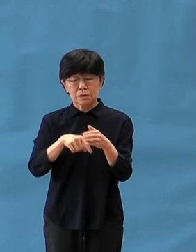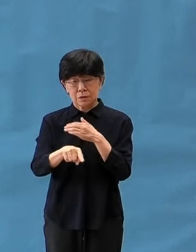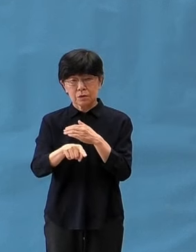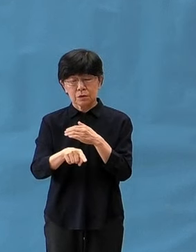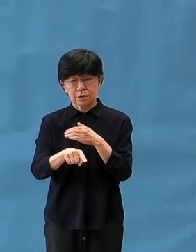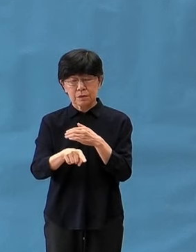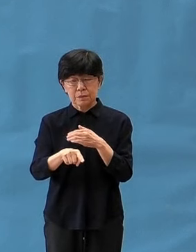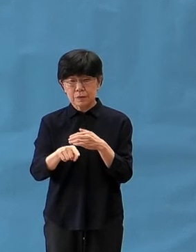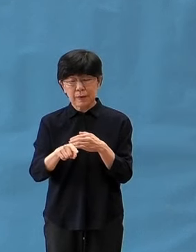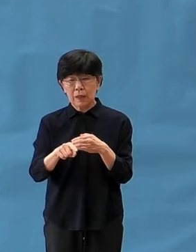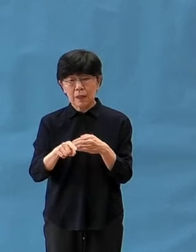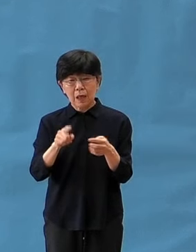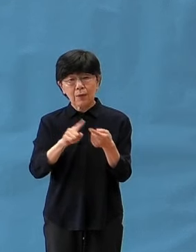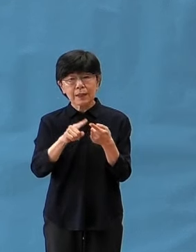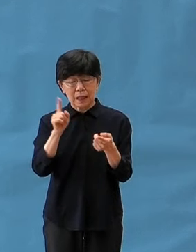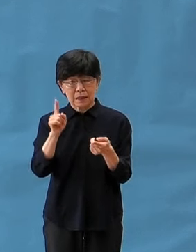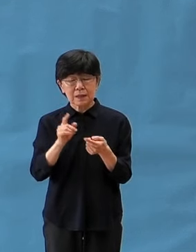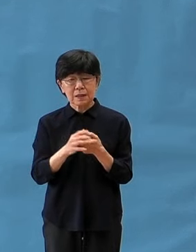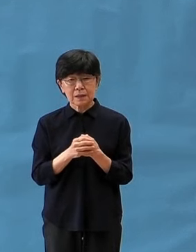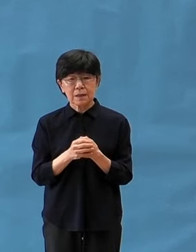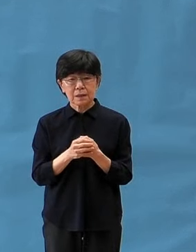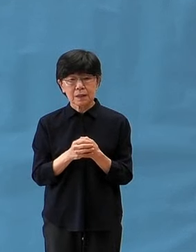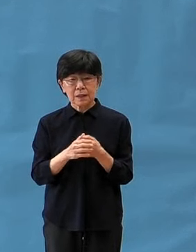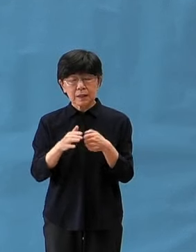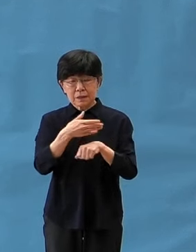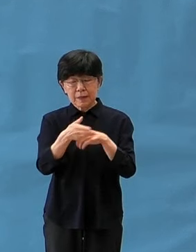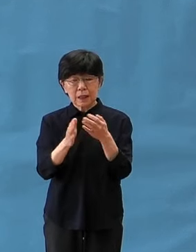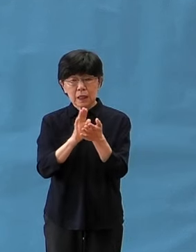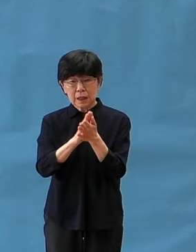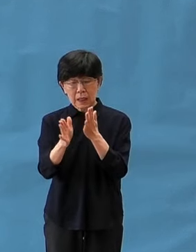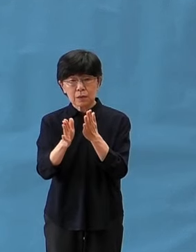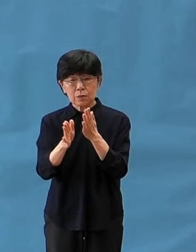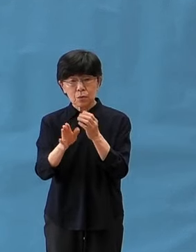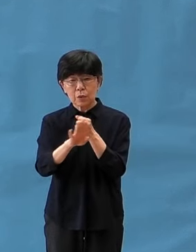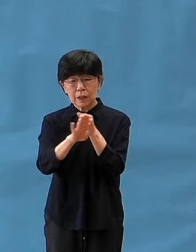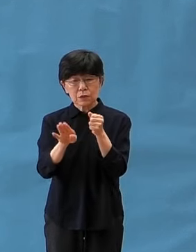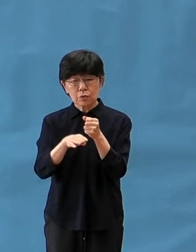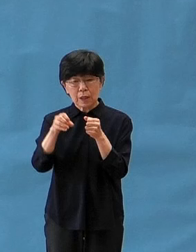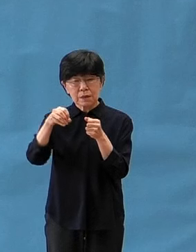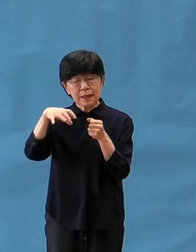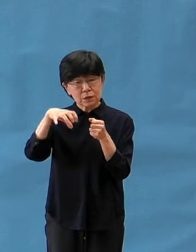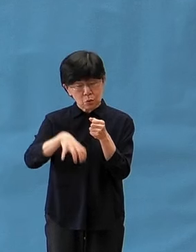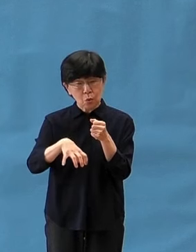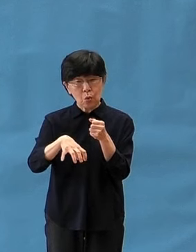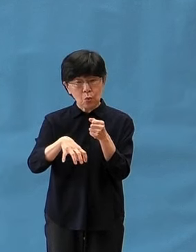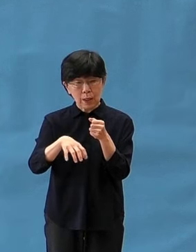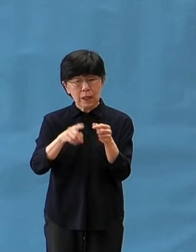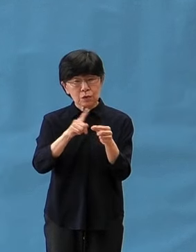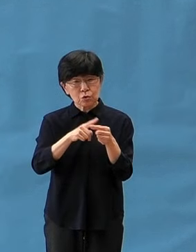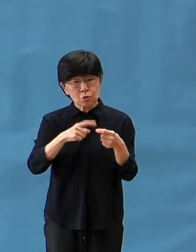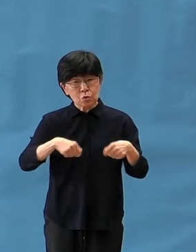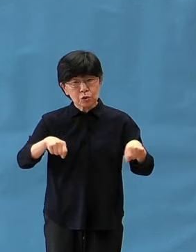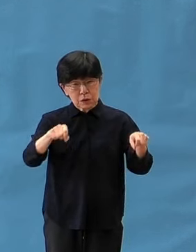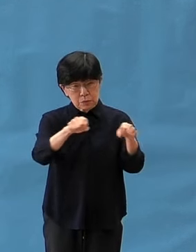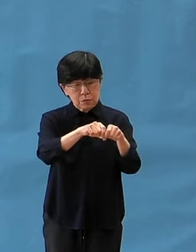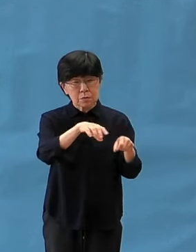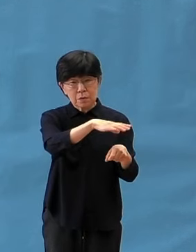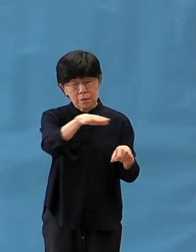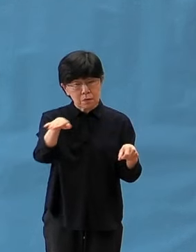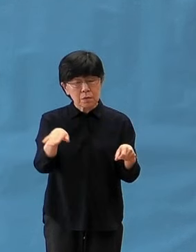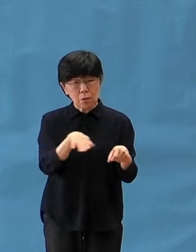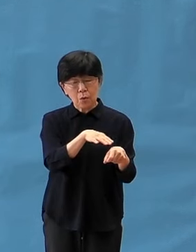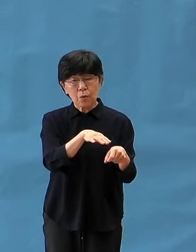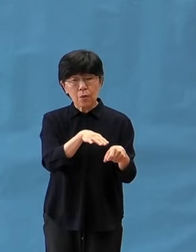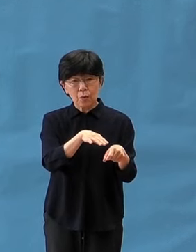島根県の原子力発電所は、中国電力管内、もしかすると域外に売電する部分があるのかもしれません